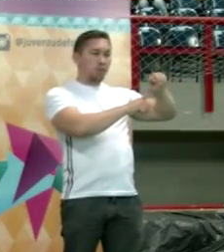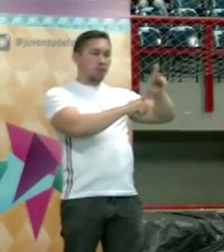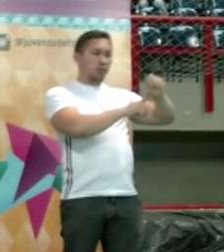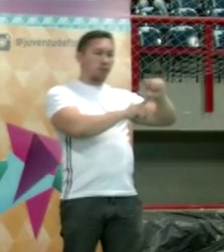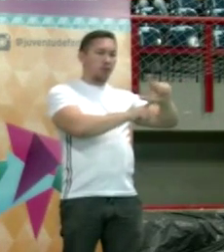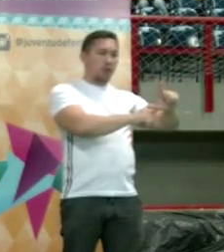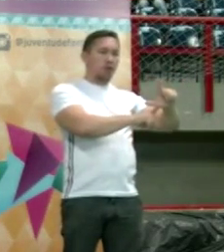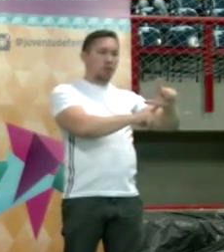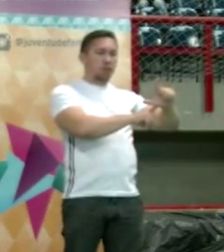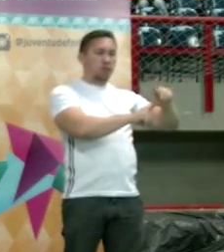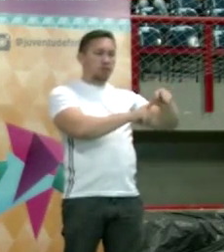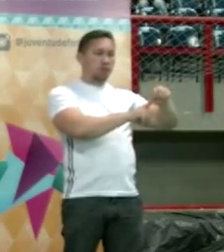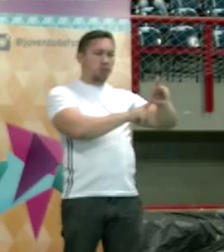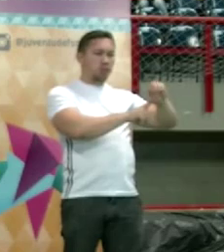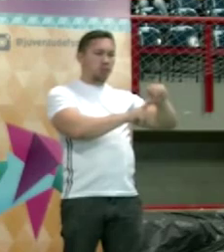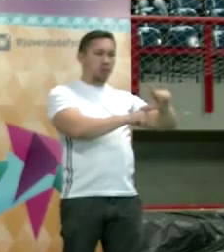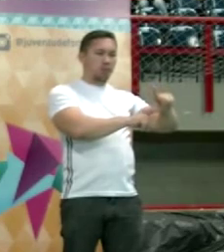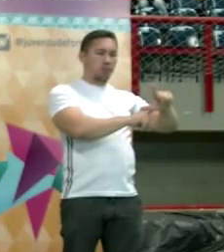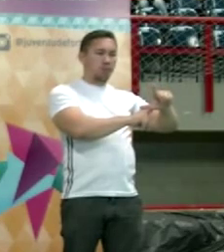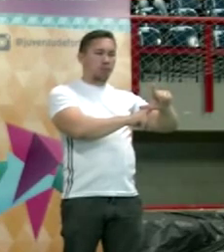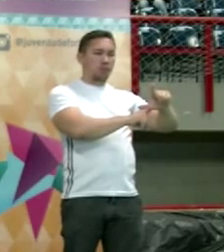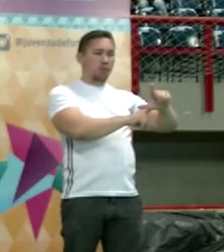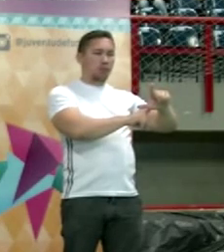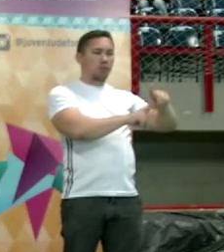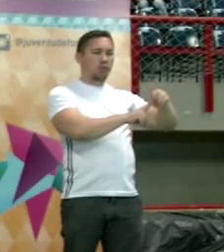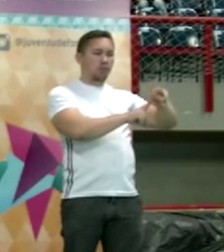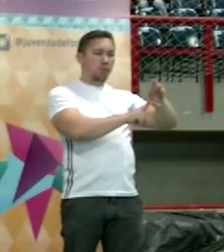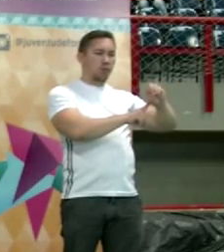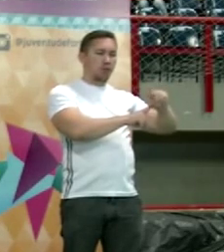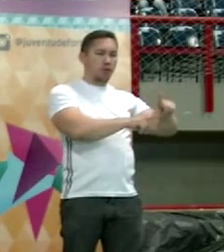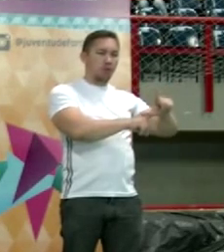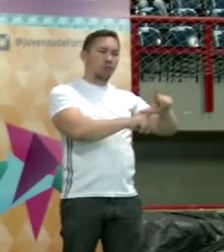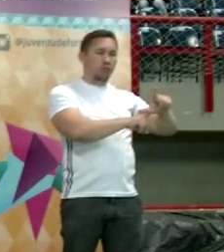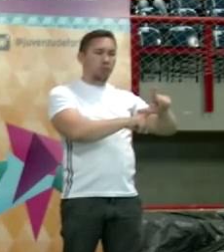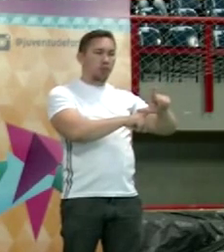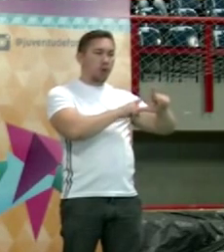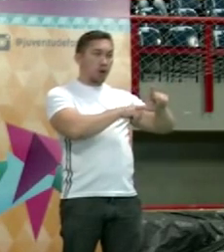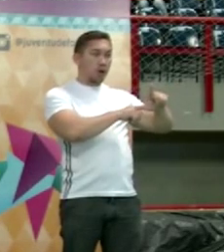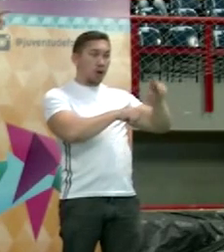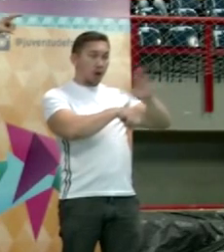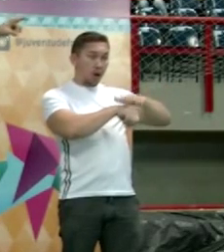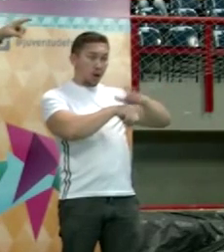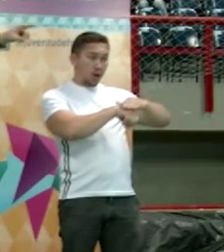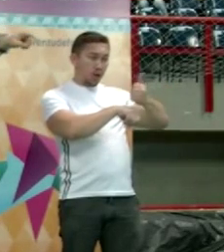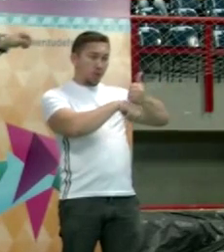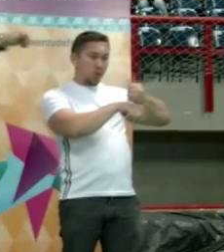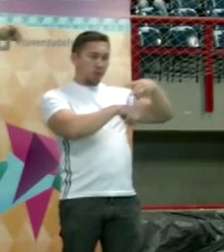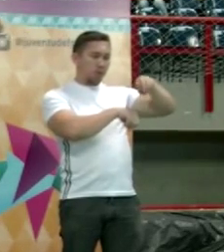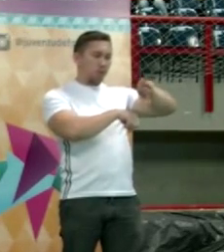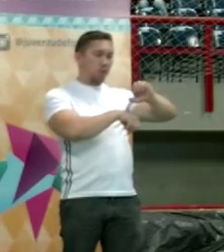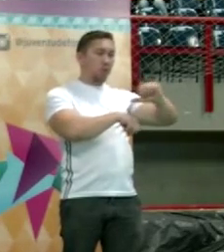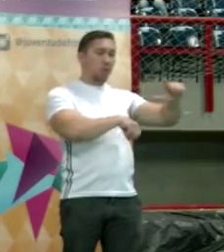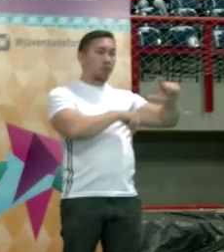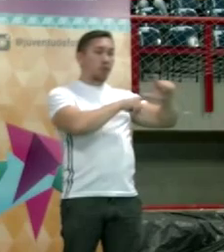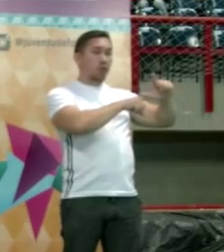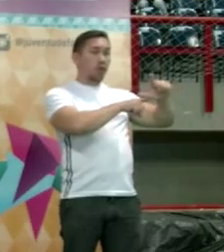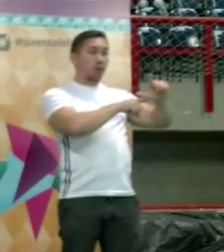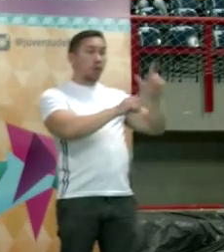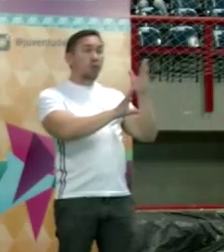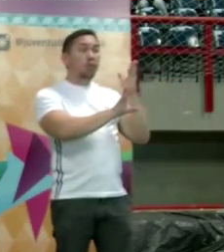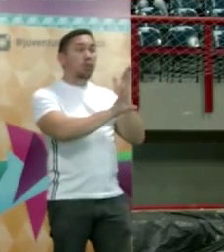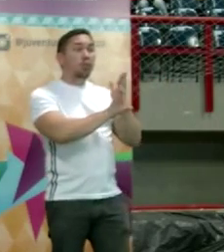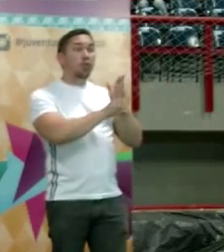um N, é um O, um R, um O e um E. Monroe. Por que esse nome? Porque é o nome do